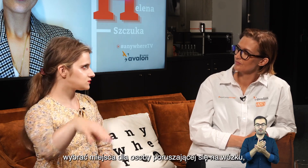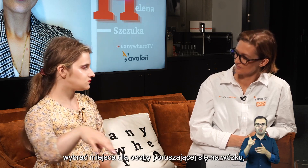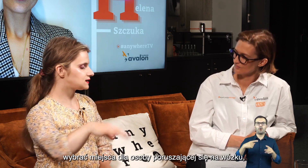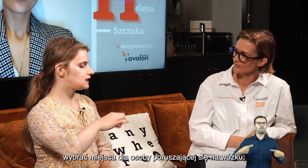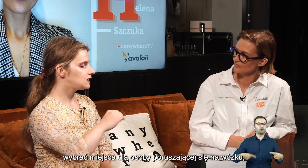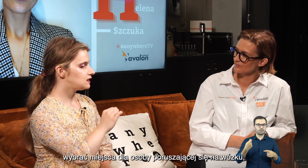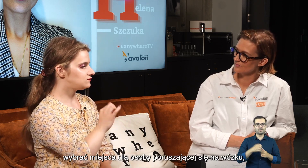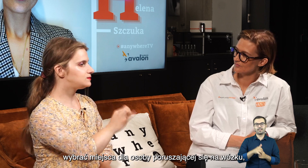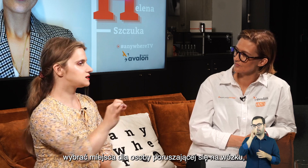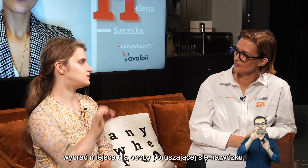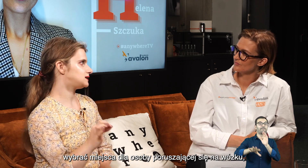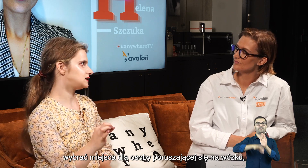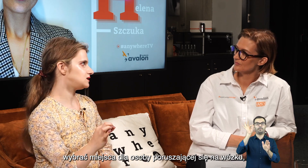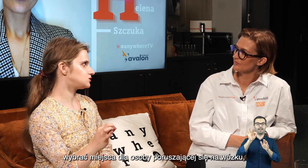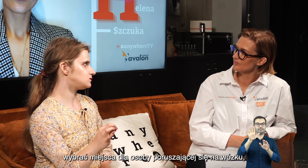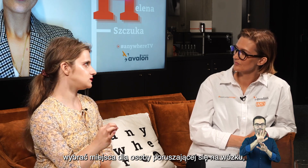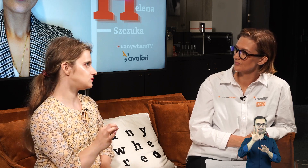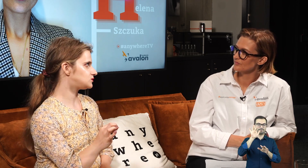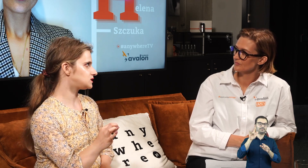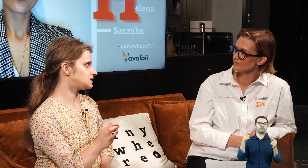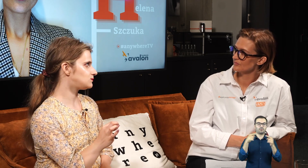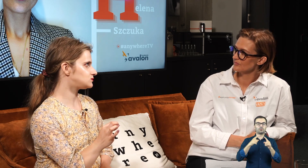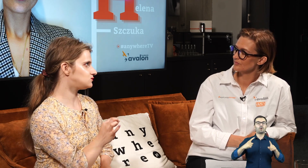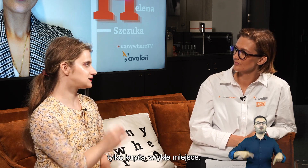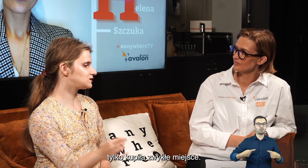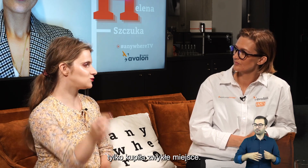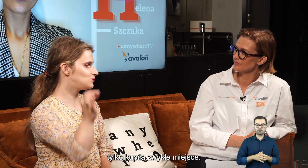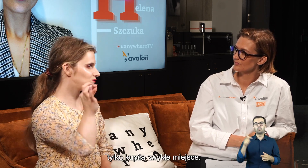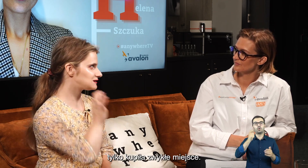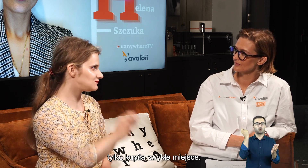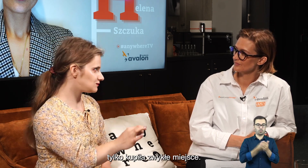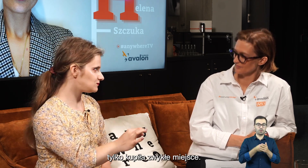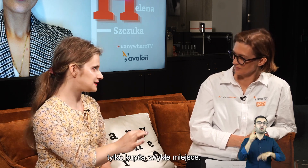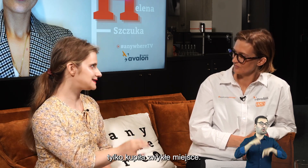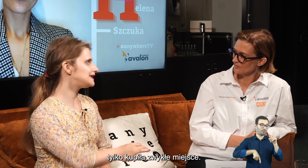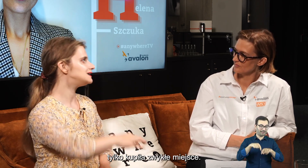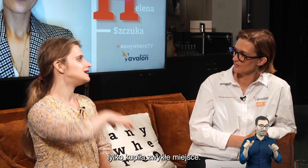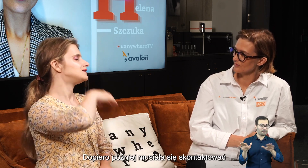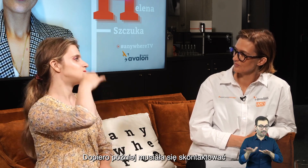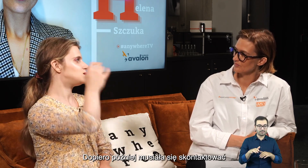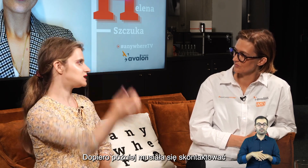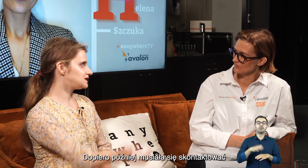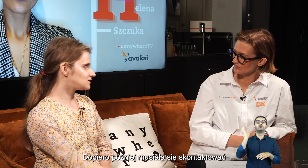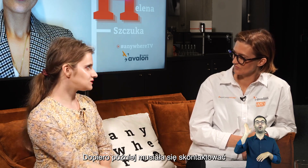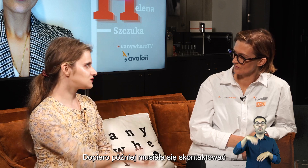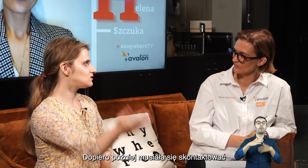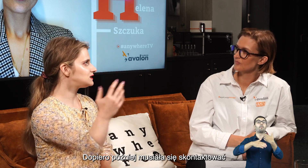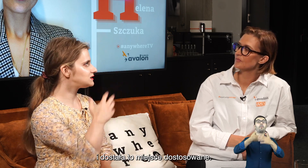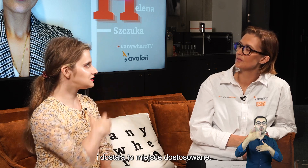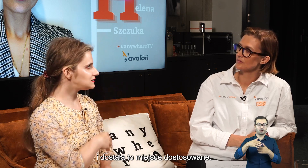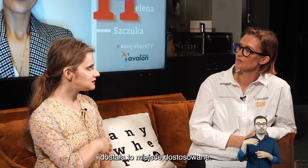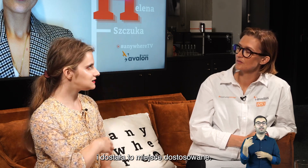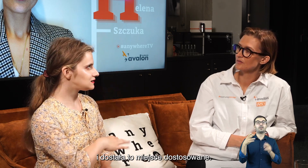za pomocą wózka, wybrać miejsca dla osoby poruszającej się za pomocą wózka, tylko kupiła zwykłe miejsce. Dopiero musiała się